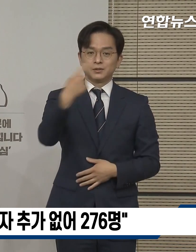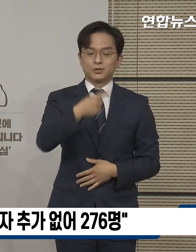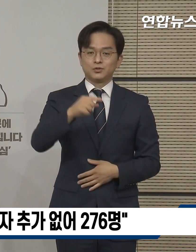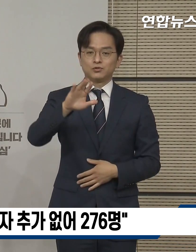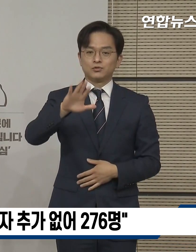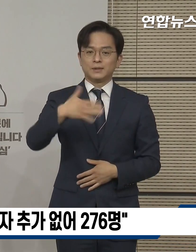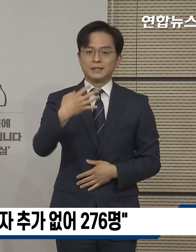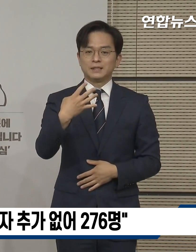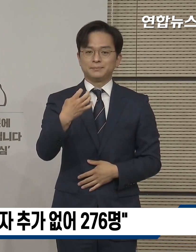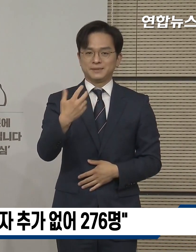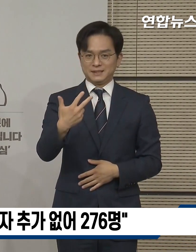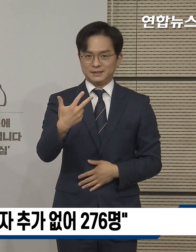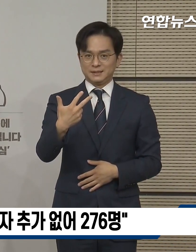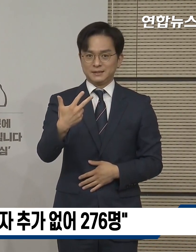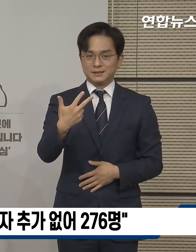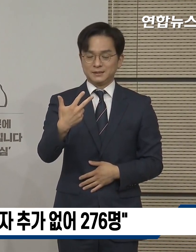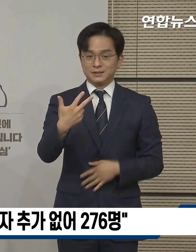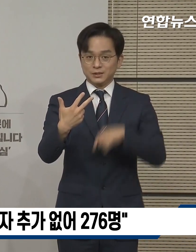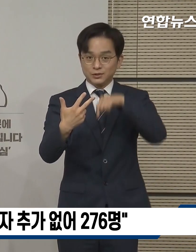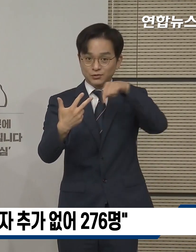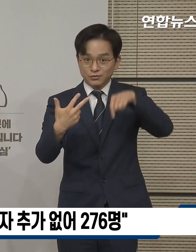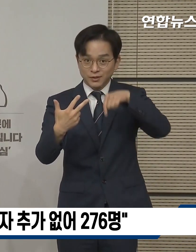11,947명이며 이중